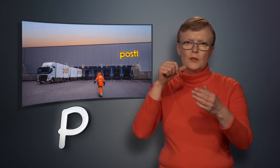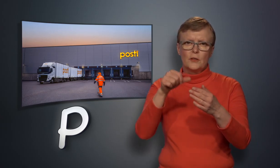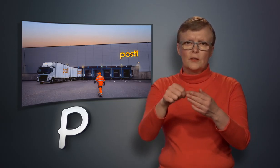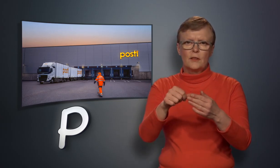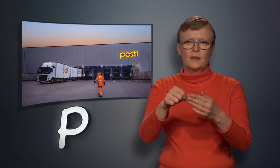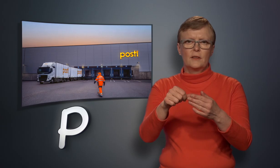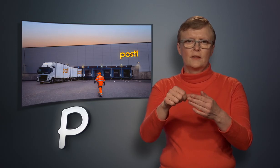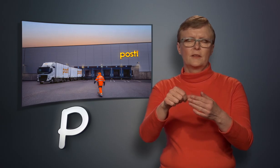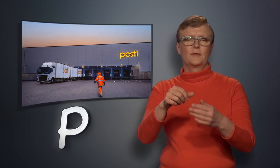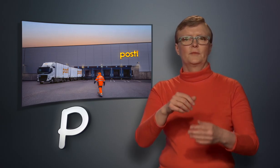Posti.